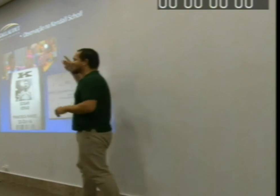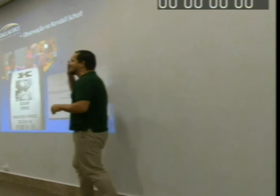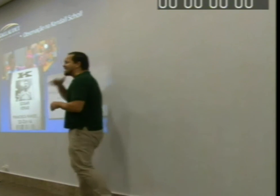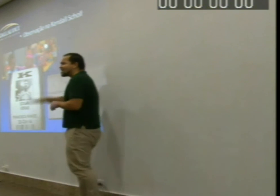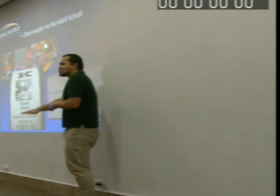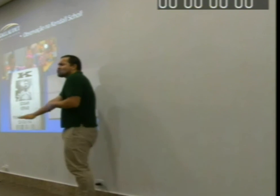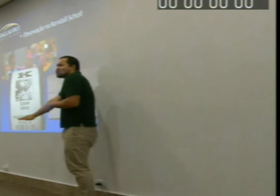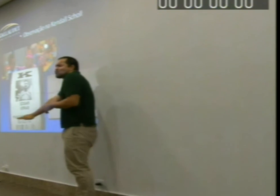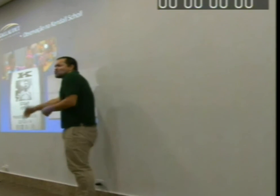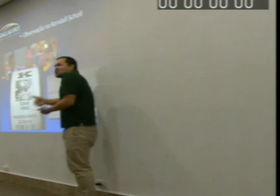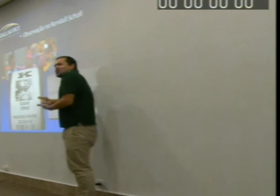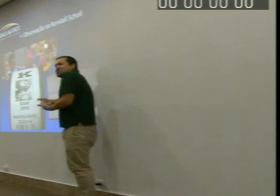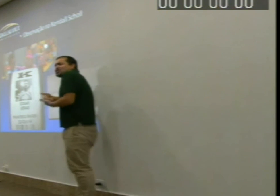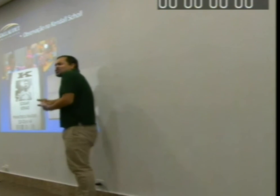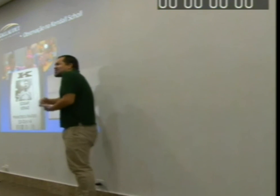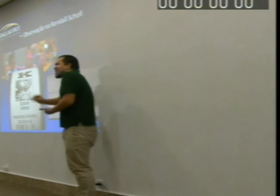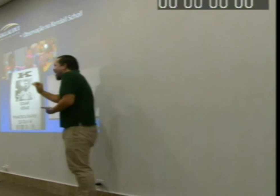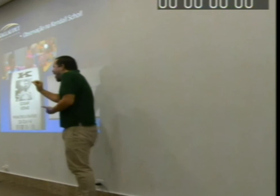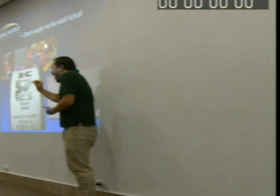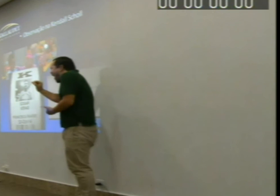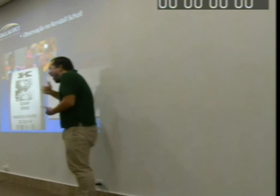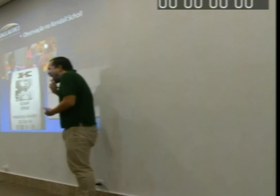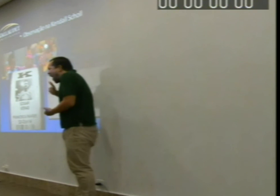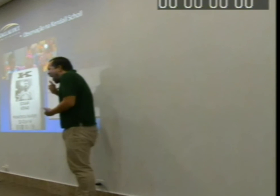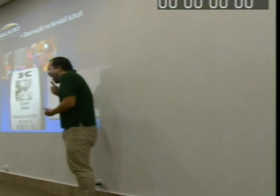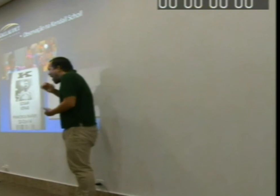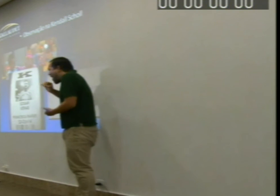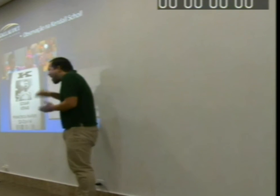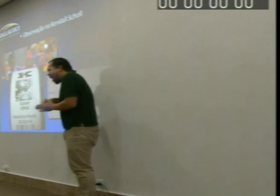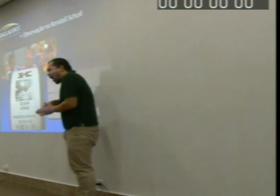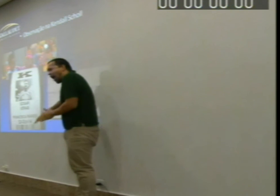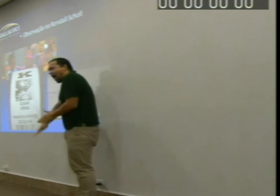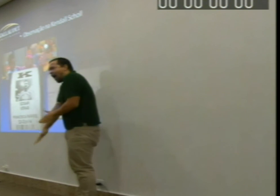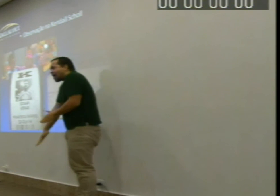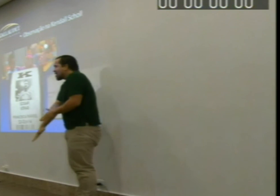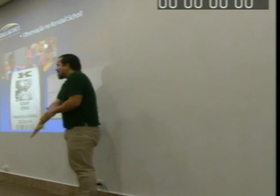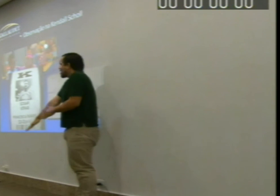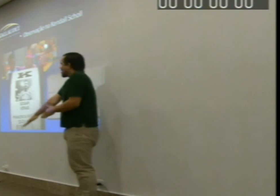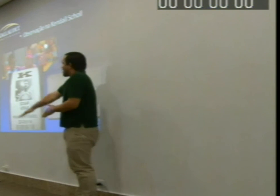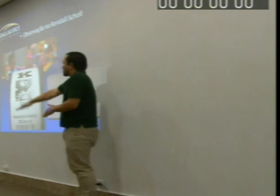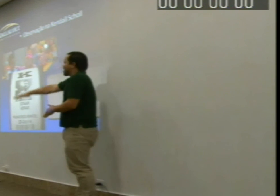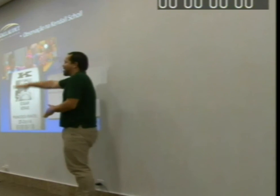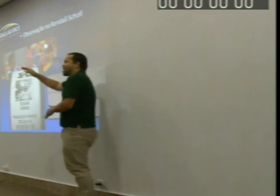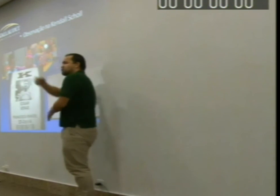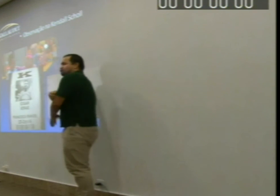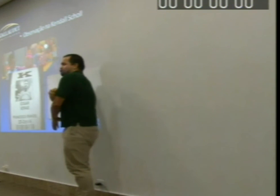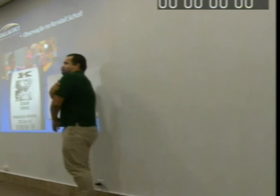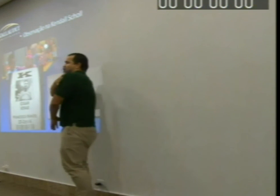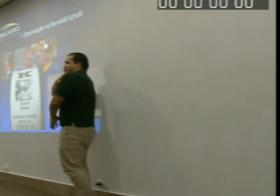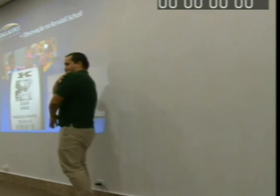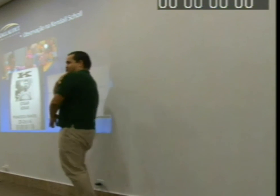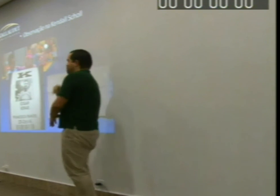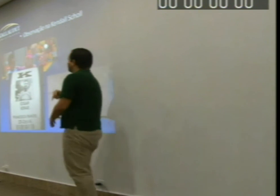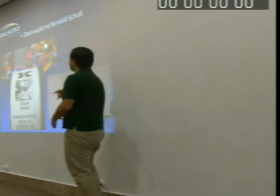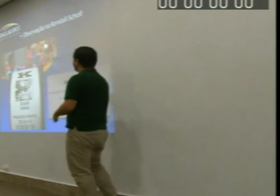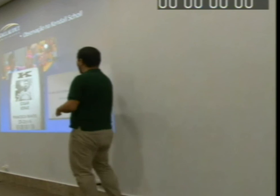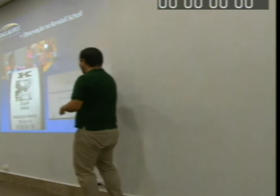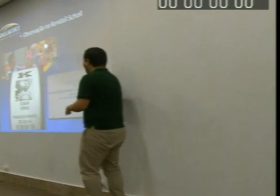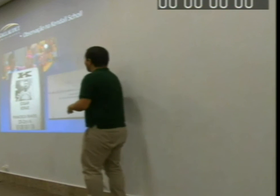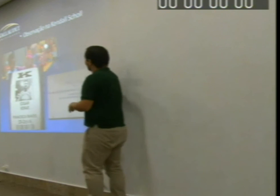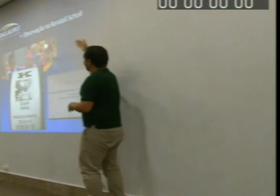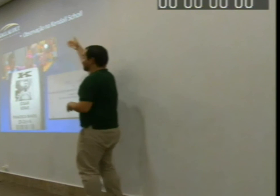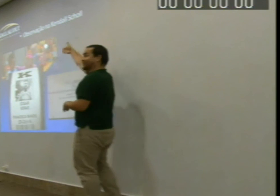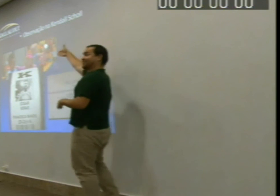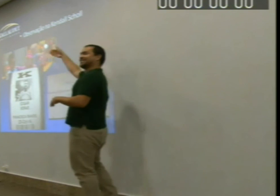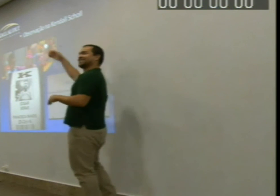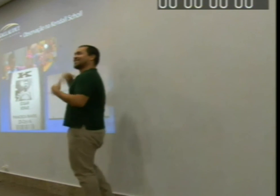daqui então são crianças de Colon né crianças de de meses ainda de de que começam a estudar muito